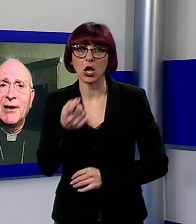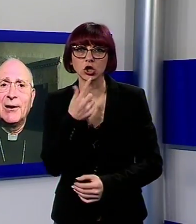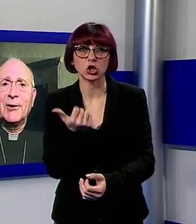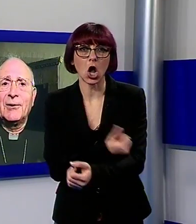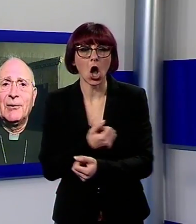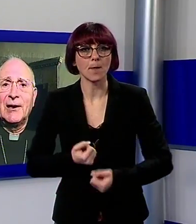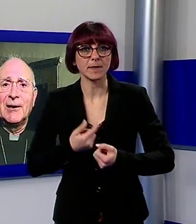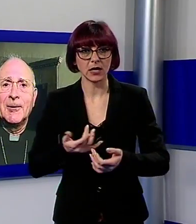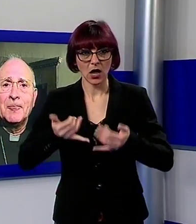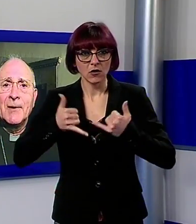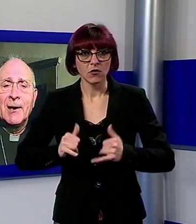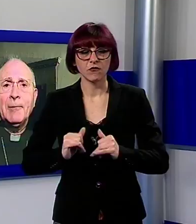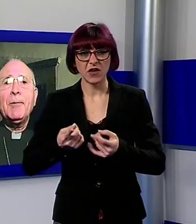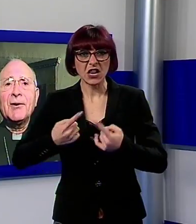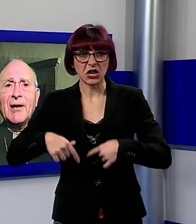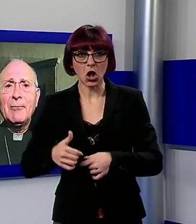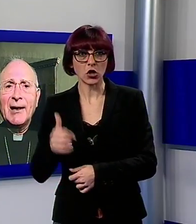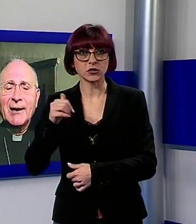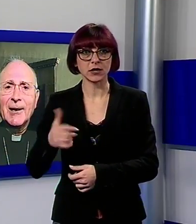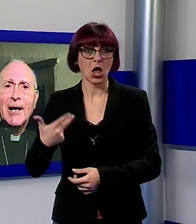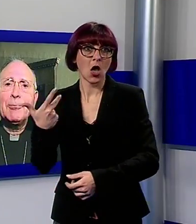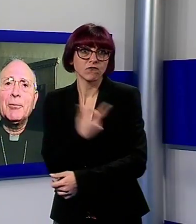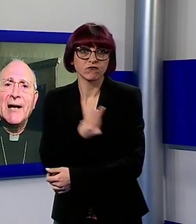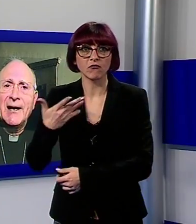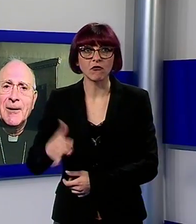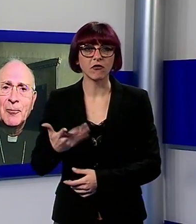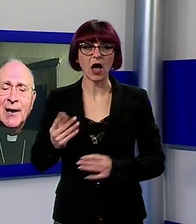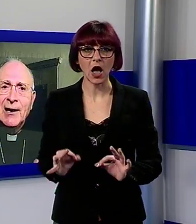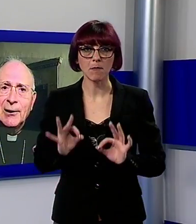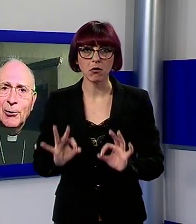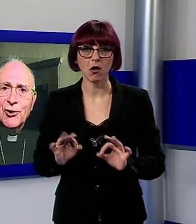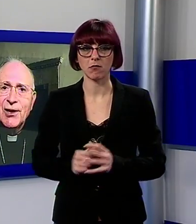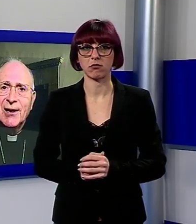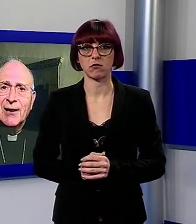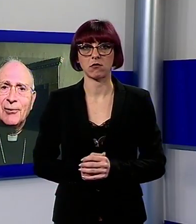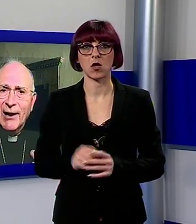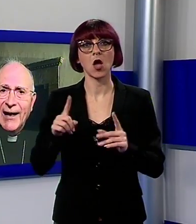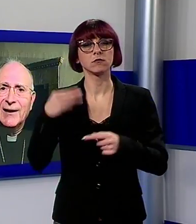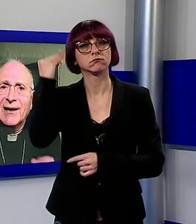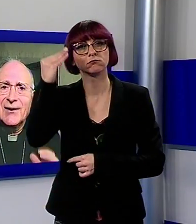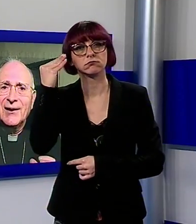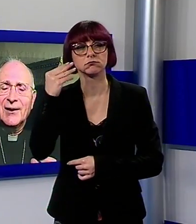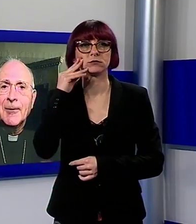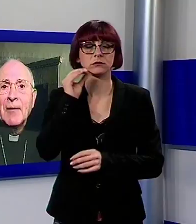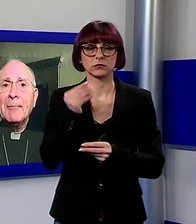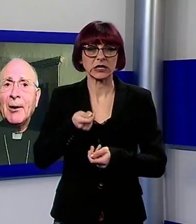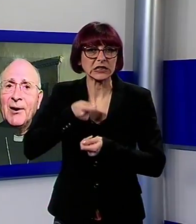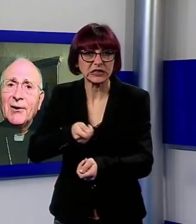vene dei nostri figli. E poi pensiamo anche al propinare ideologie violente, razziste. Ma questi